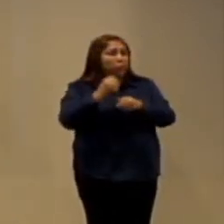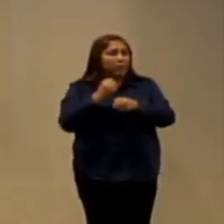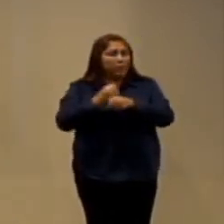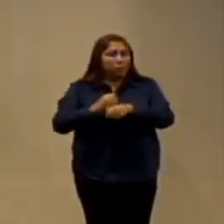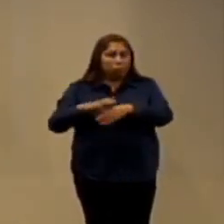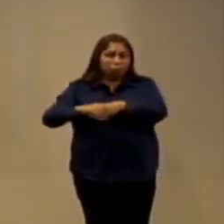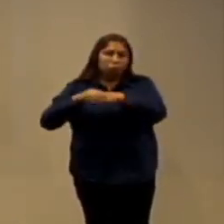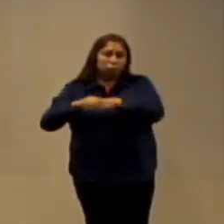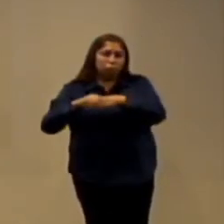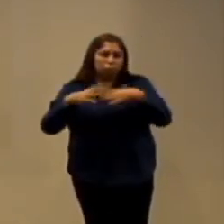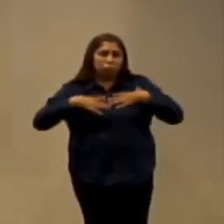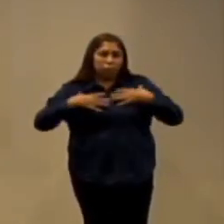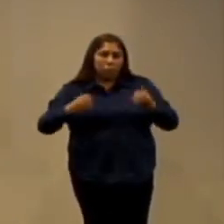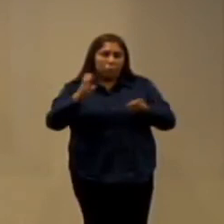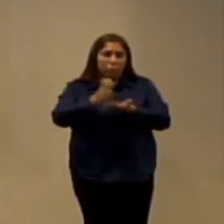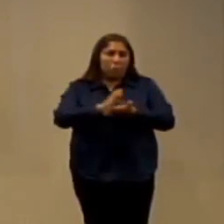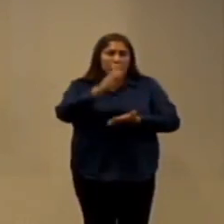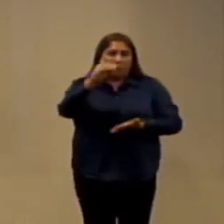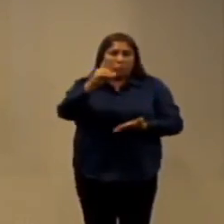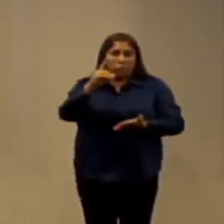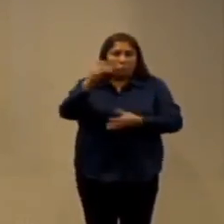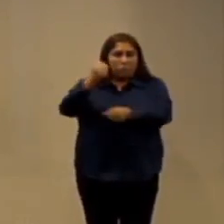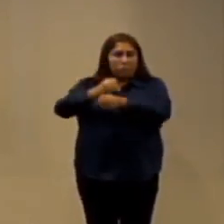mano salud, educación y trabajo,